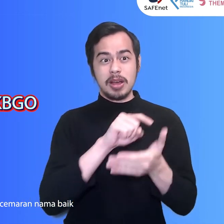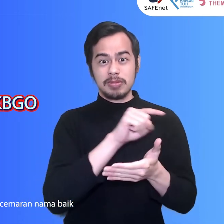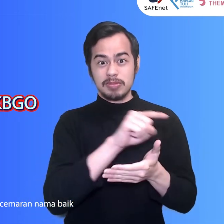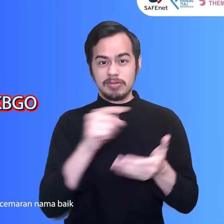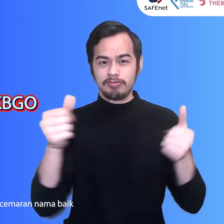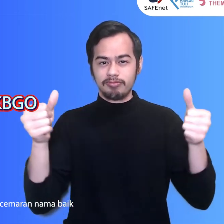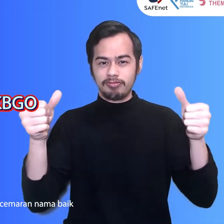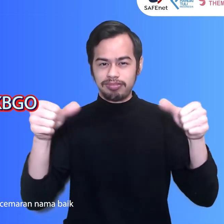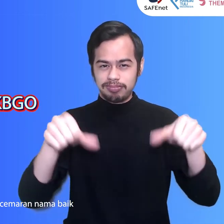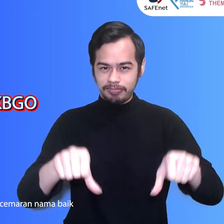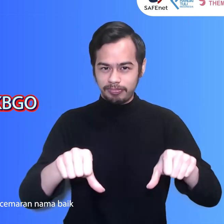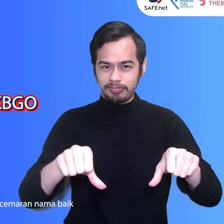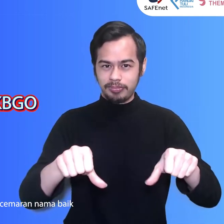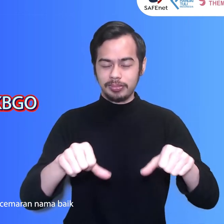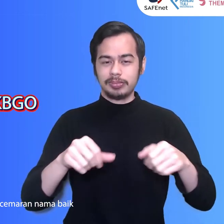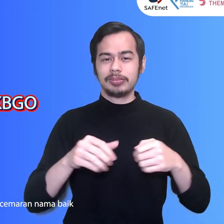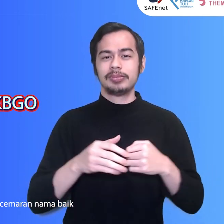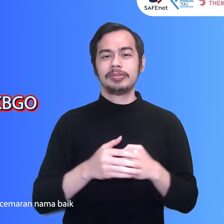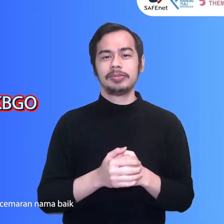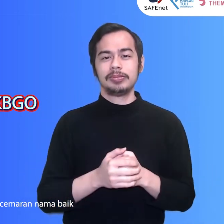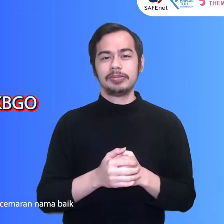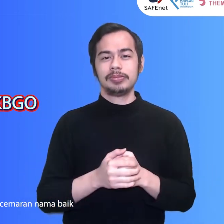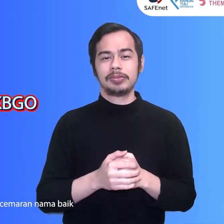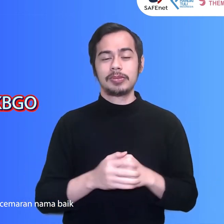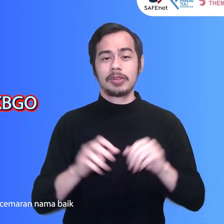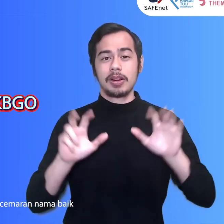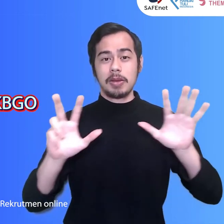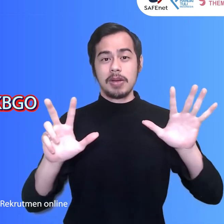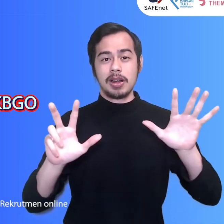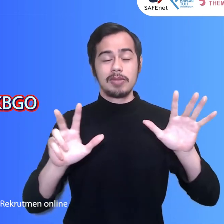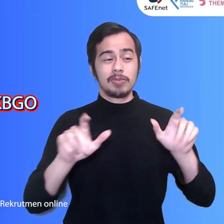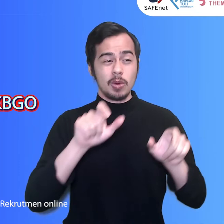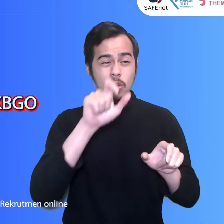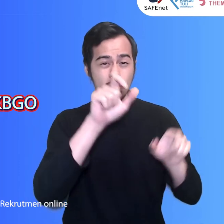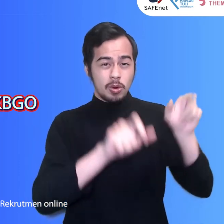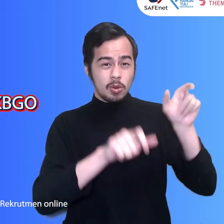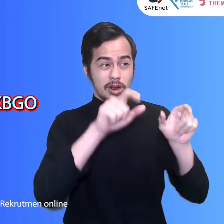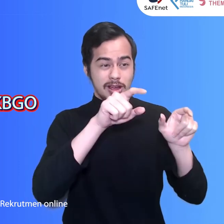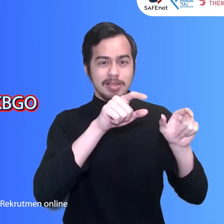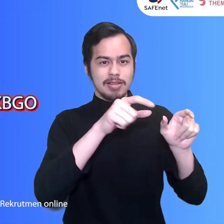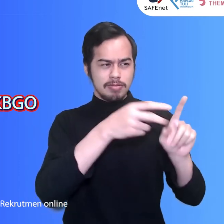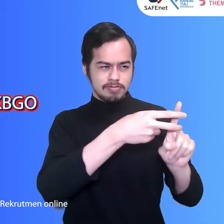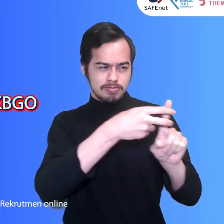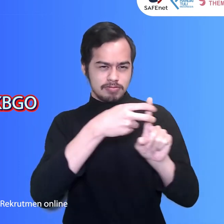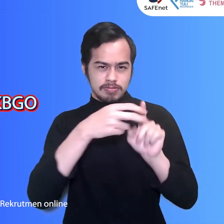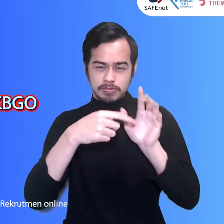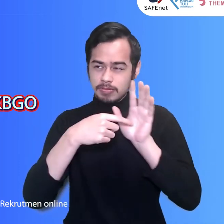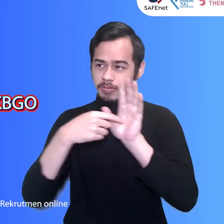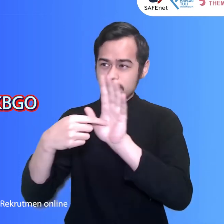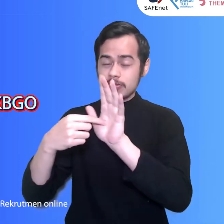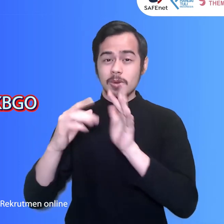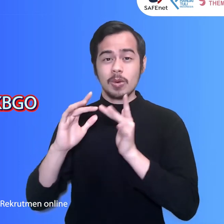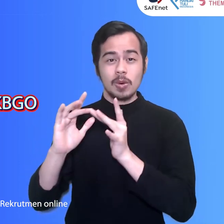baik Hai dan delapan rekrutmen online hai